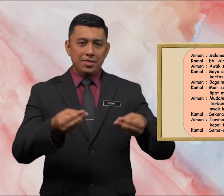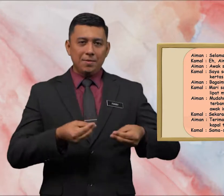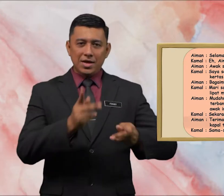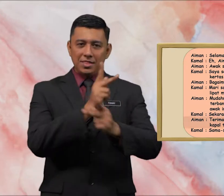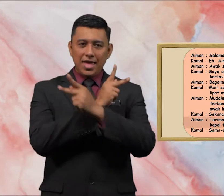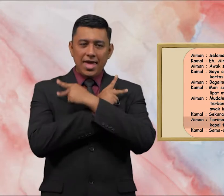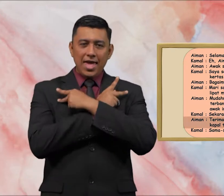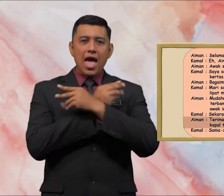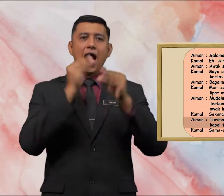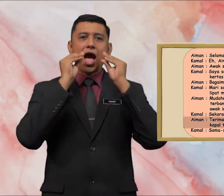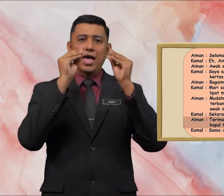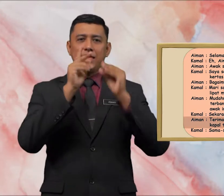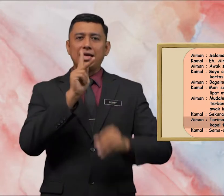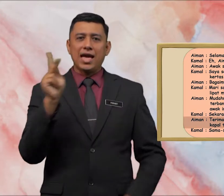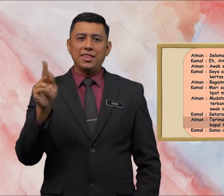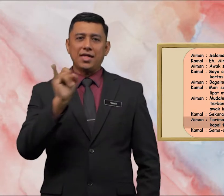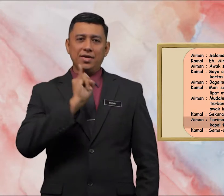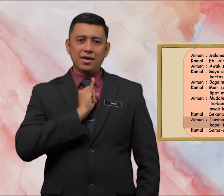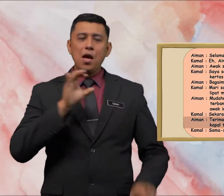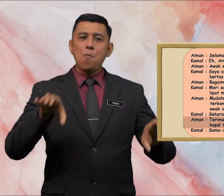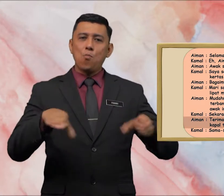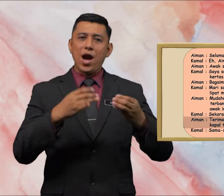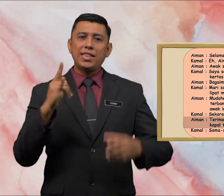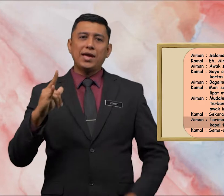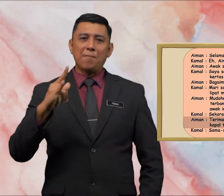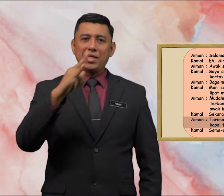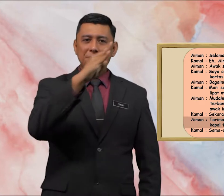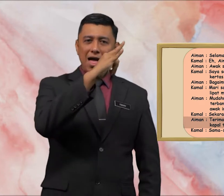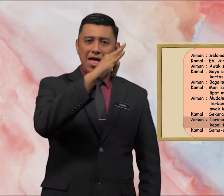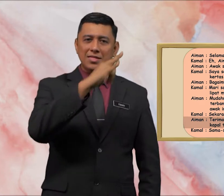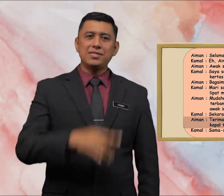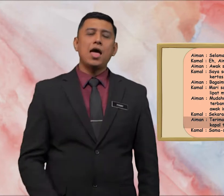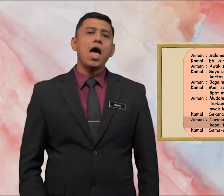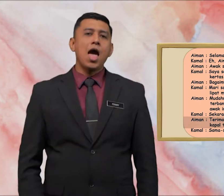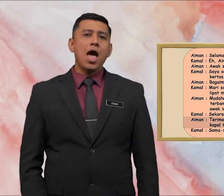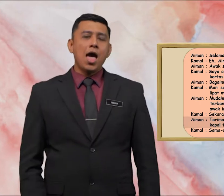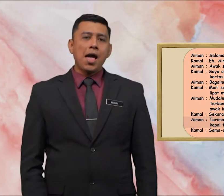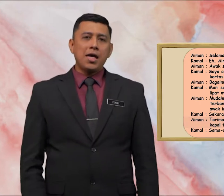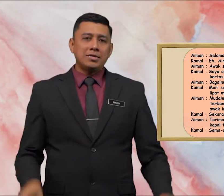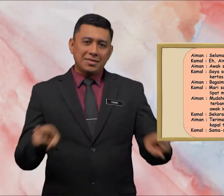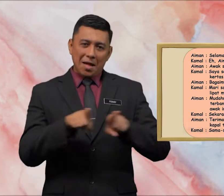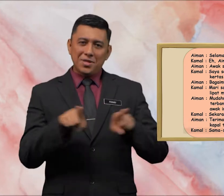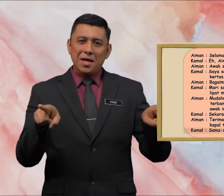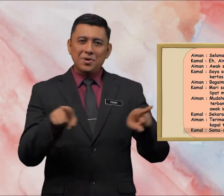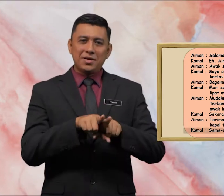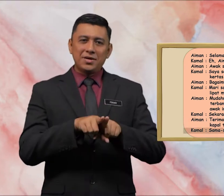Terima kasih. Ajarkan saya buat kapal terbang. sama-sama.